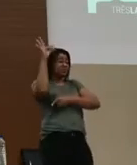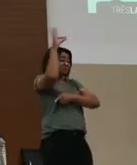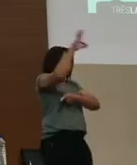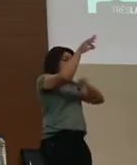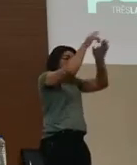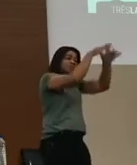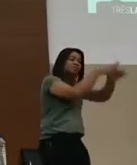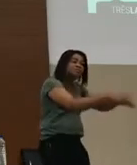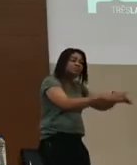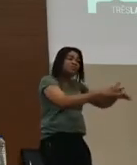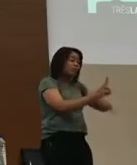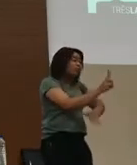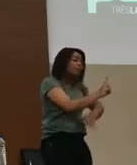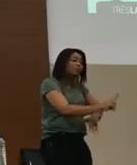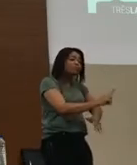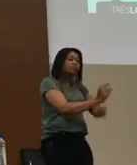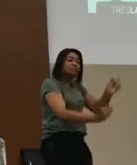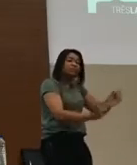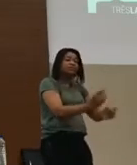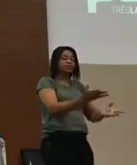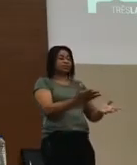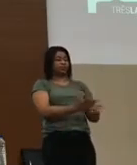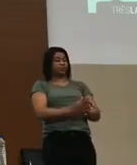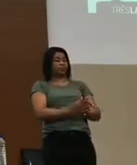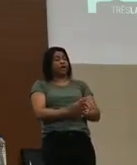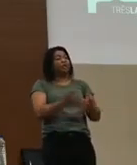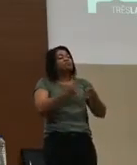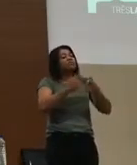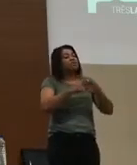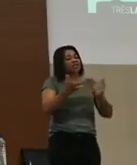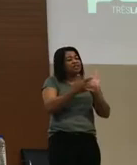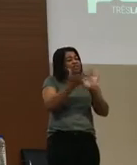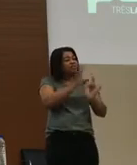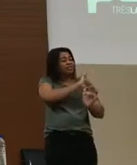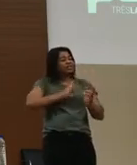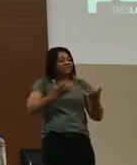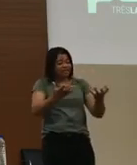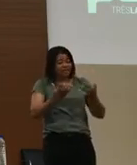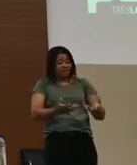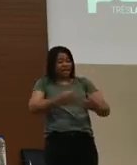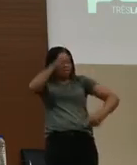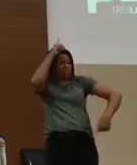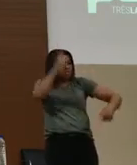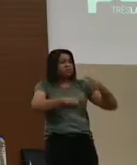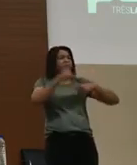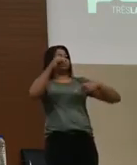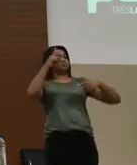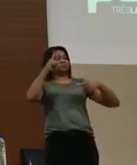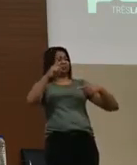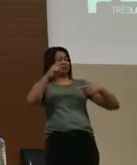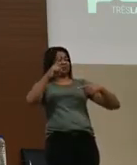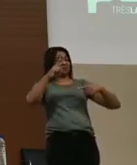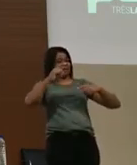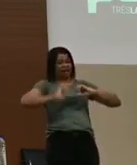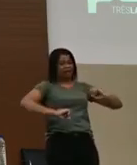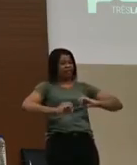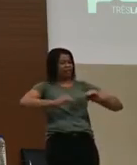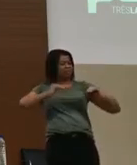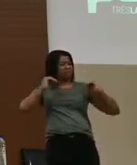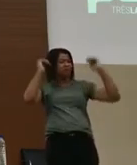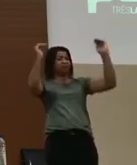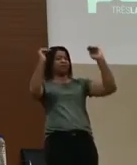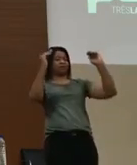seu reino avance como um grande servo que ele sempre foi. É interessante que